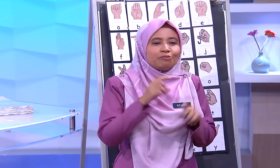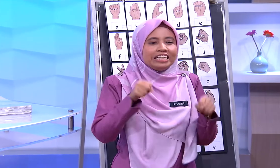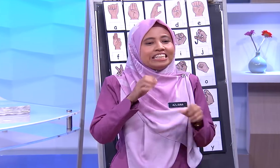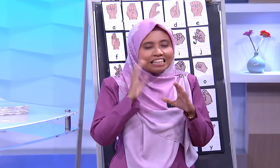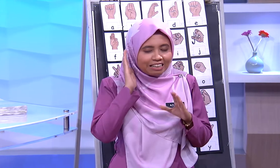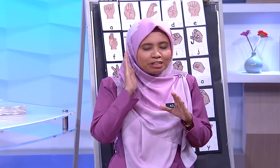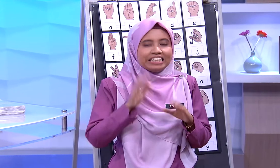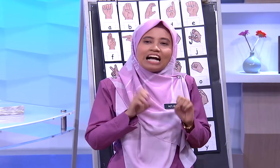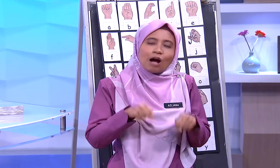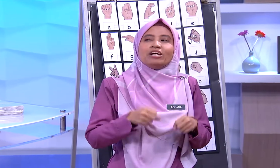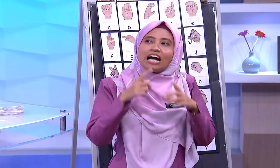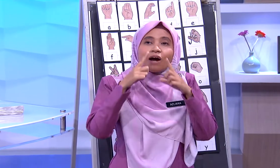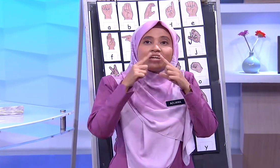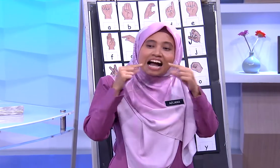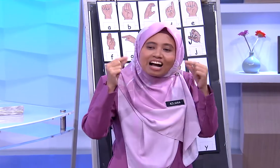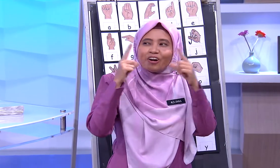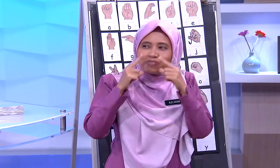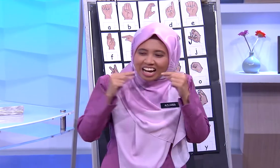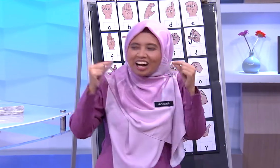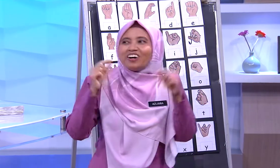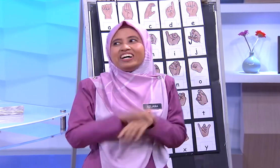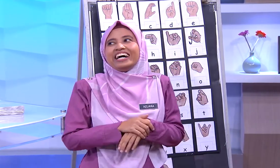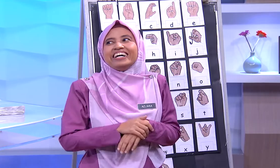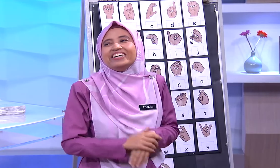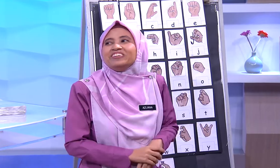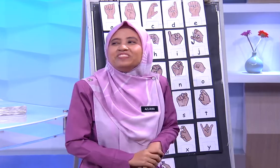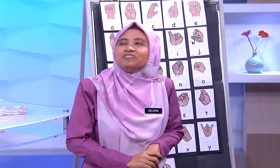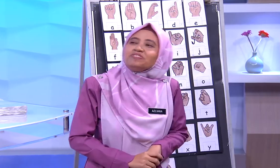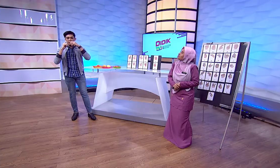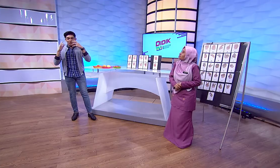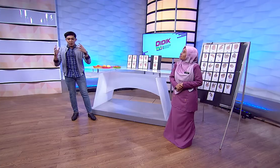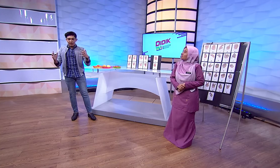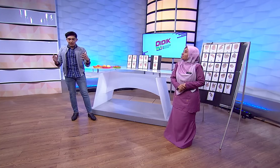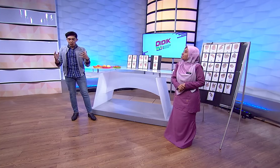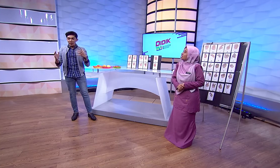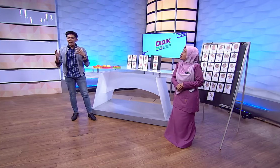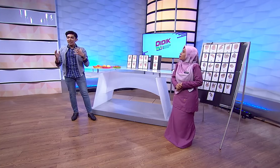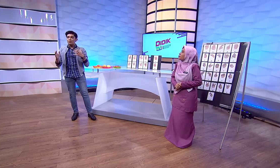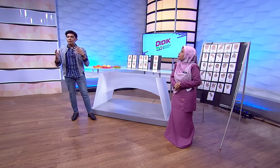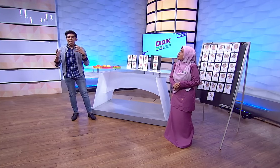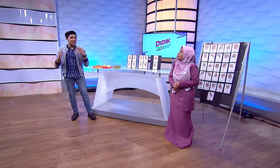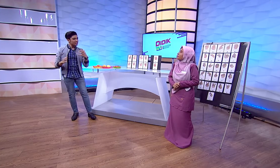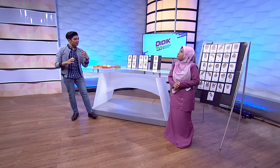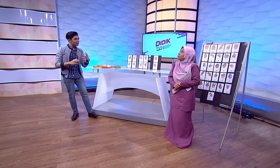bolly.id nyawelah miaw miaw untuk anjing